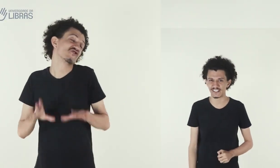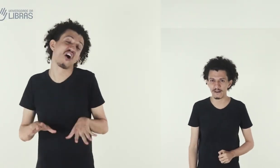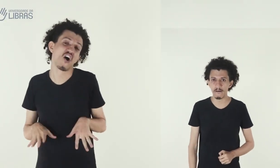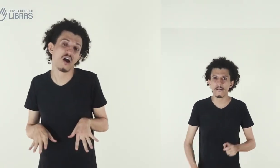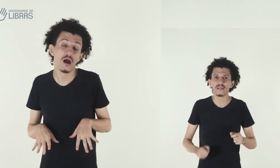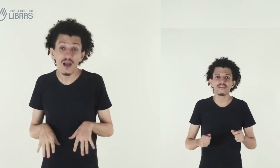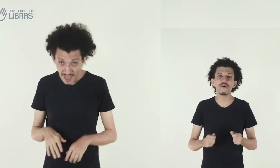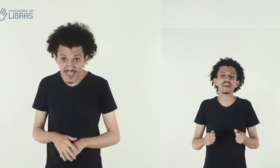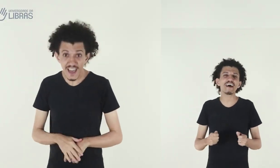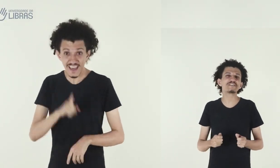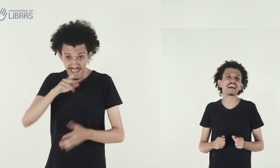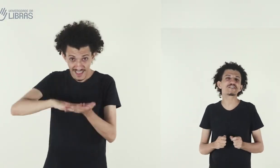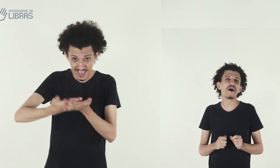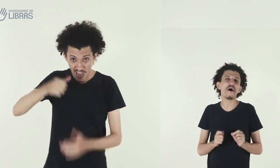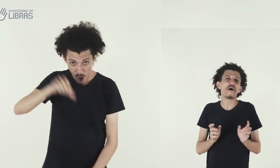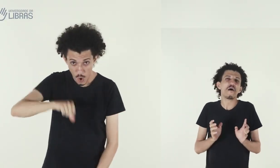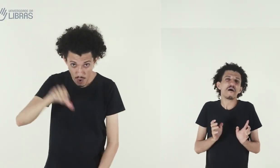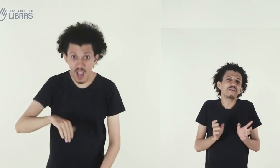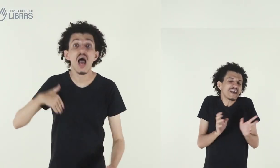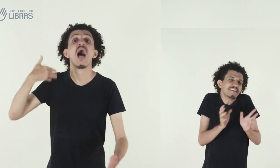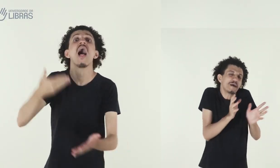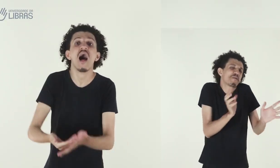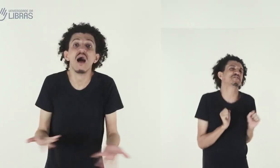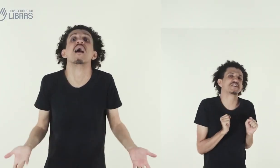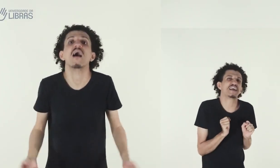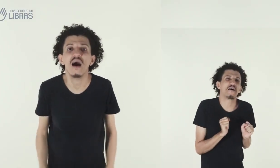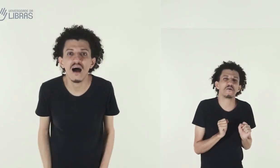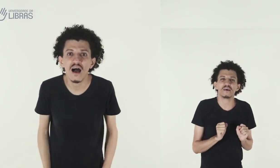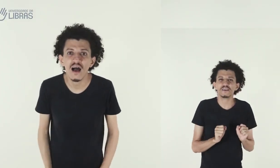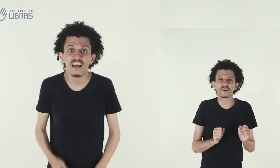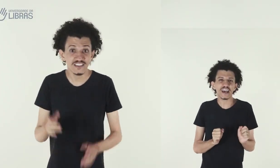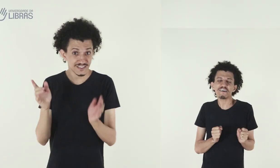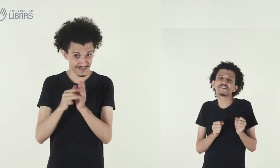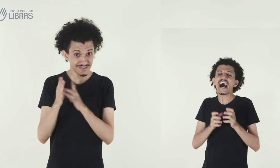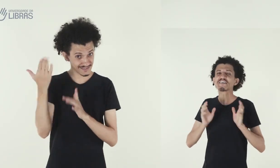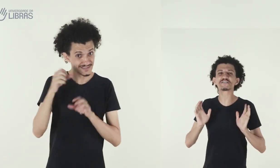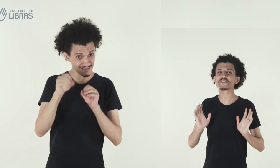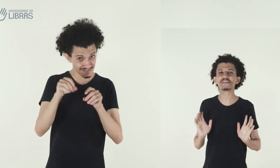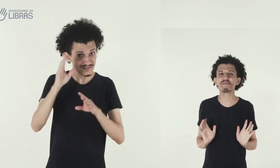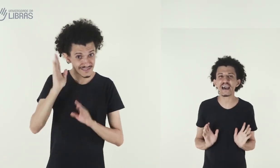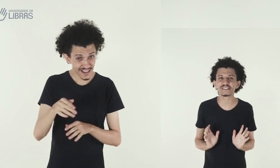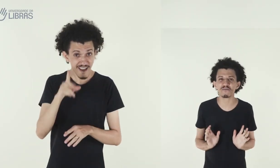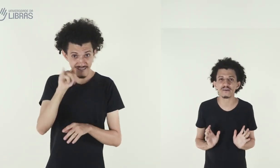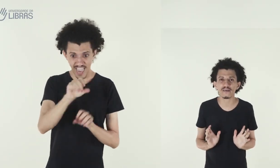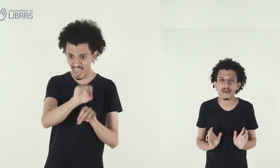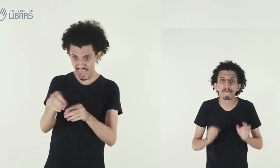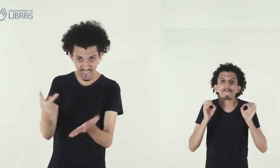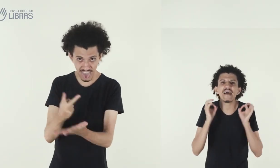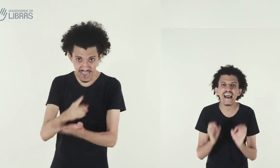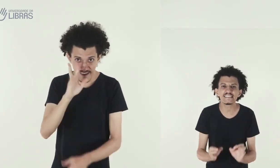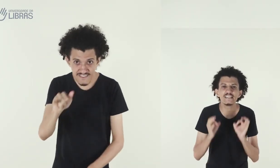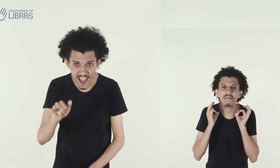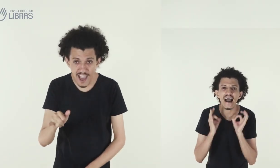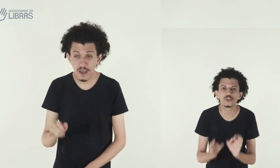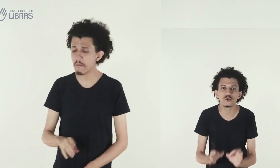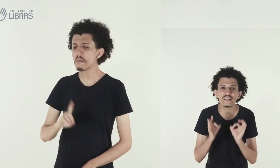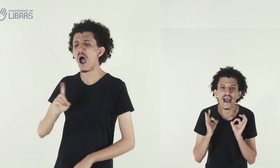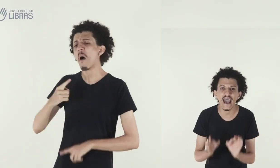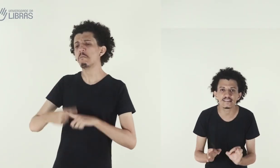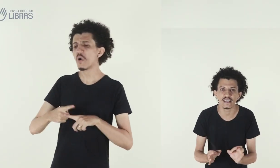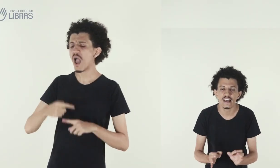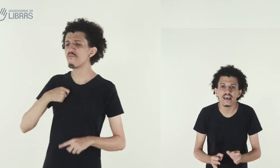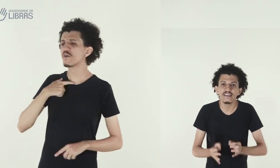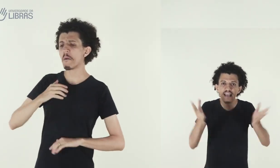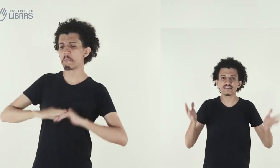certa vez. Não quero ser profissional, só quero ajudar os surdos mesmo. Péssima